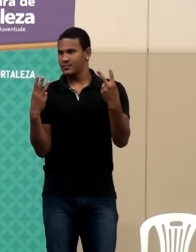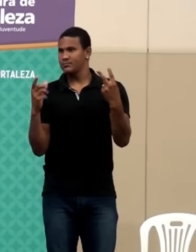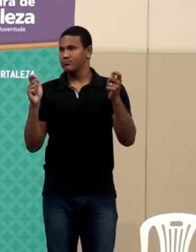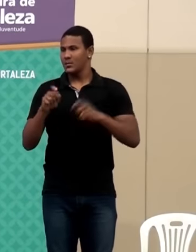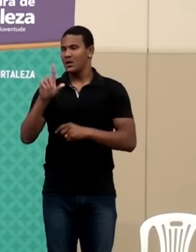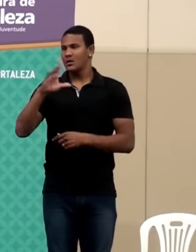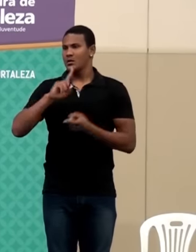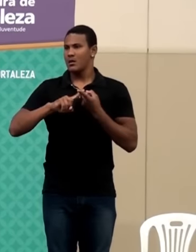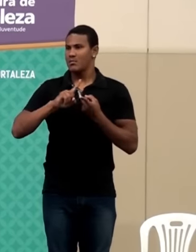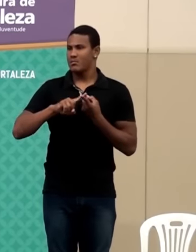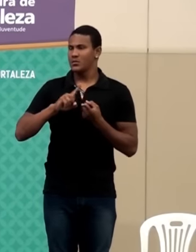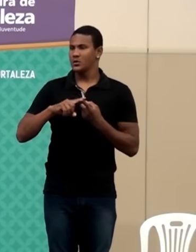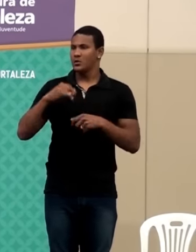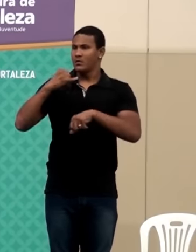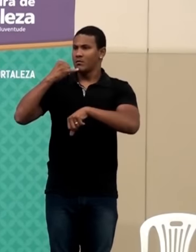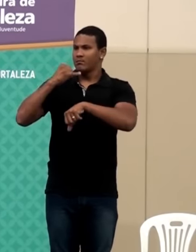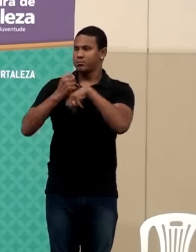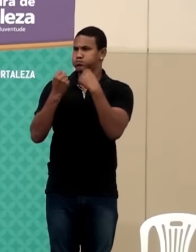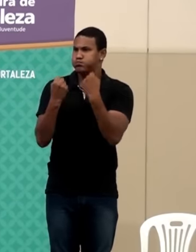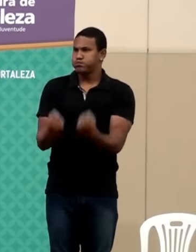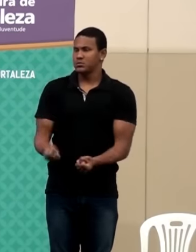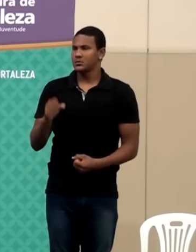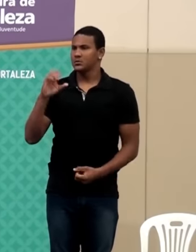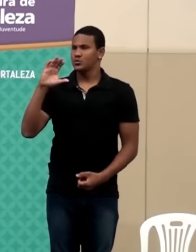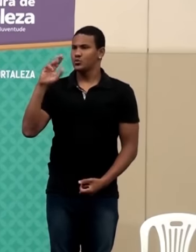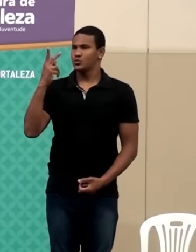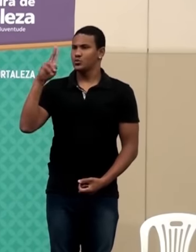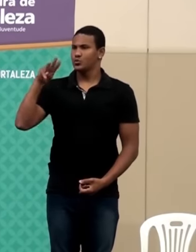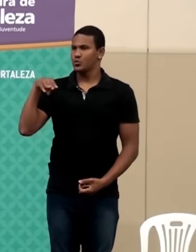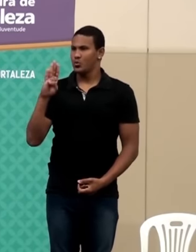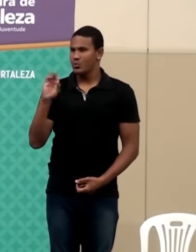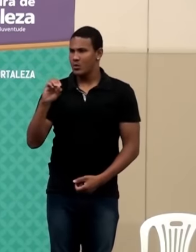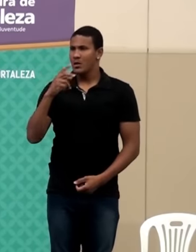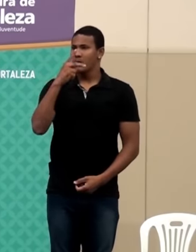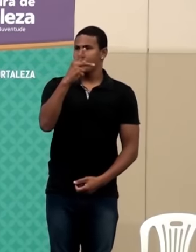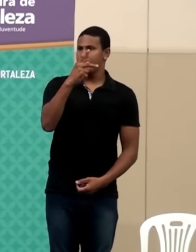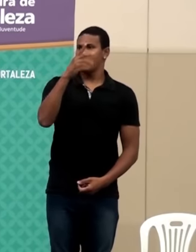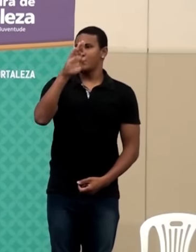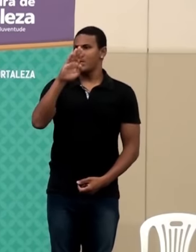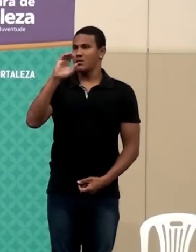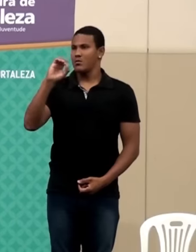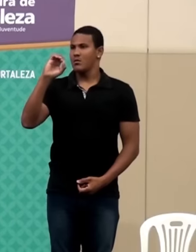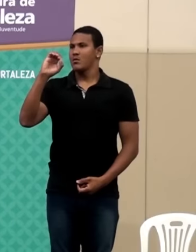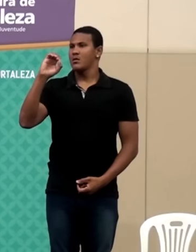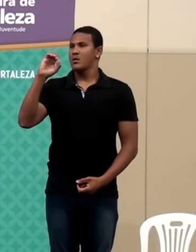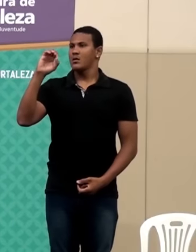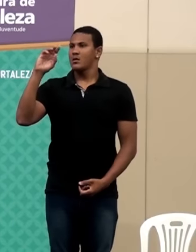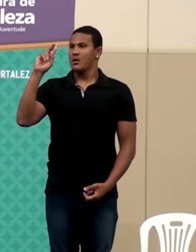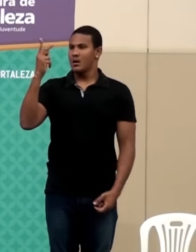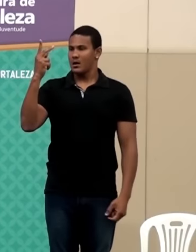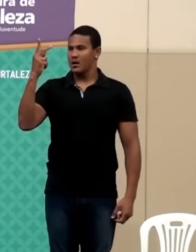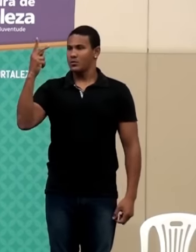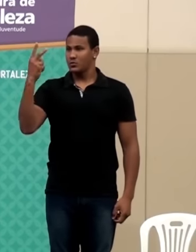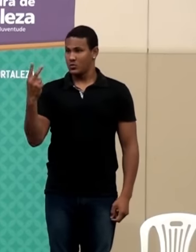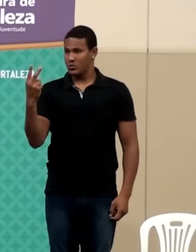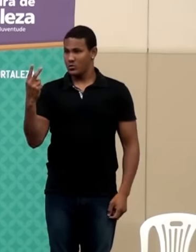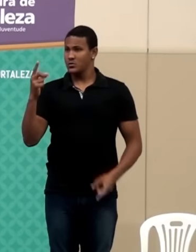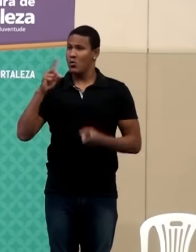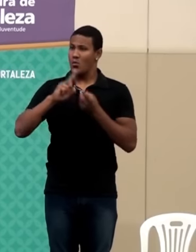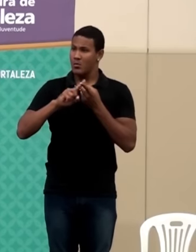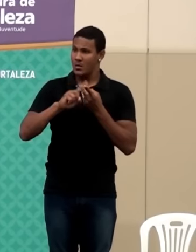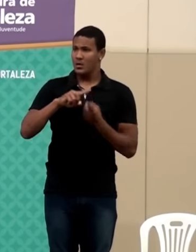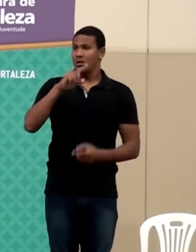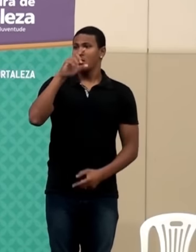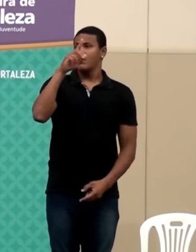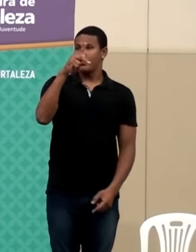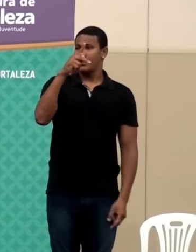o chumbo vai formar o PbOH2 e o PbOH4, porque o chumbo tem carga mais